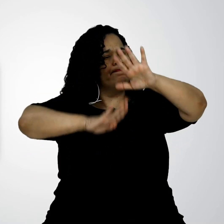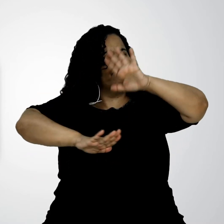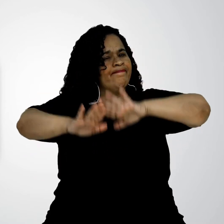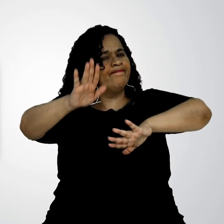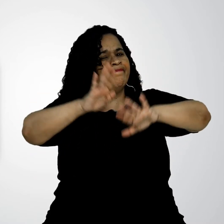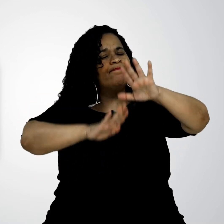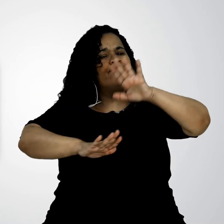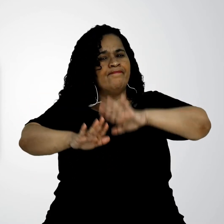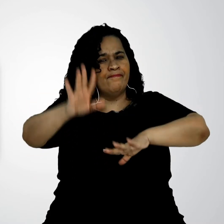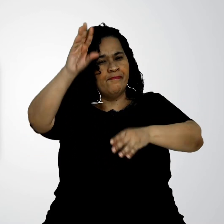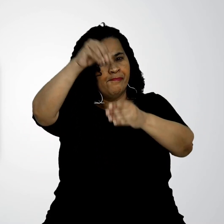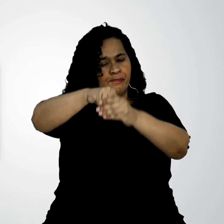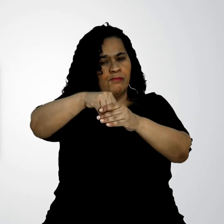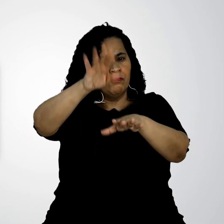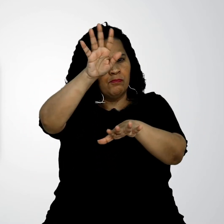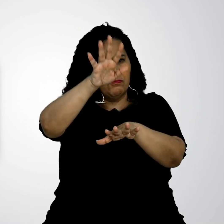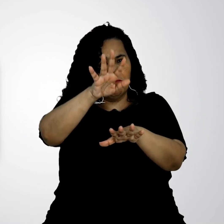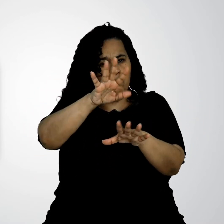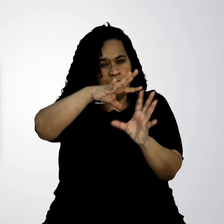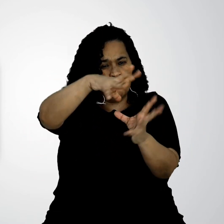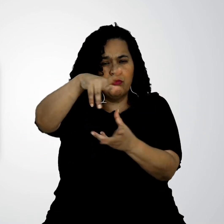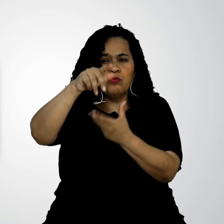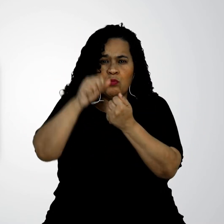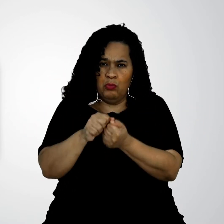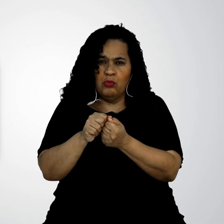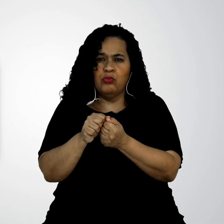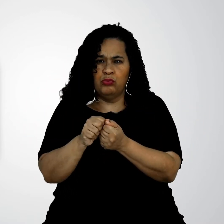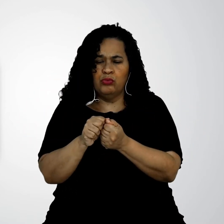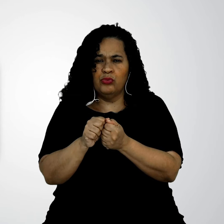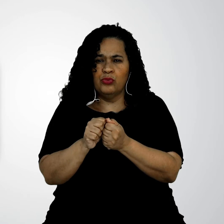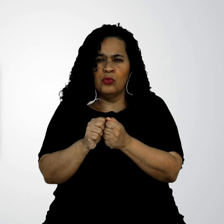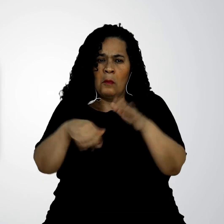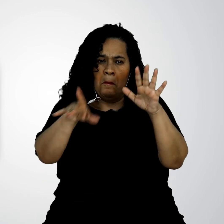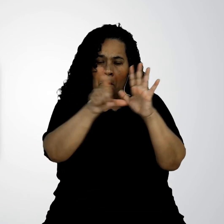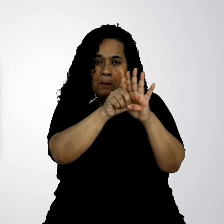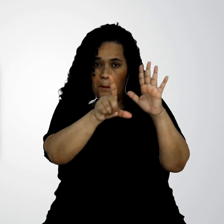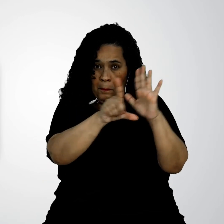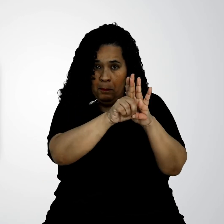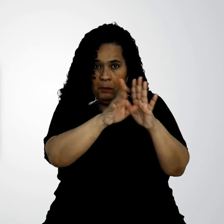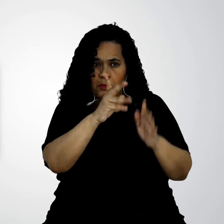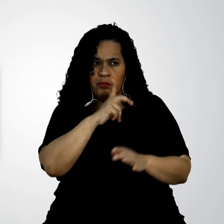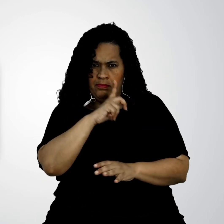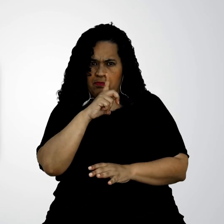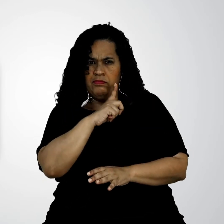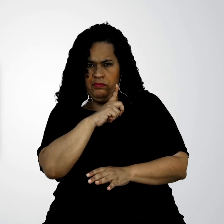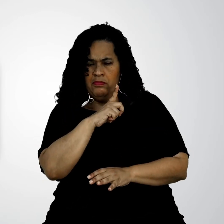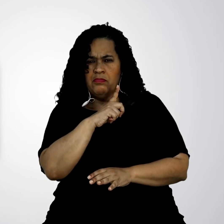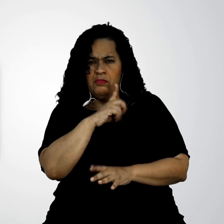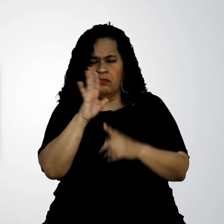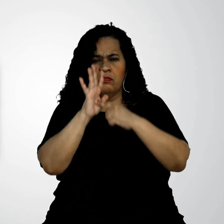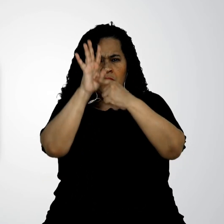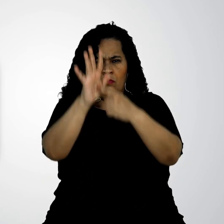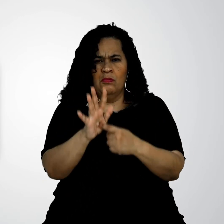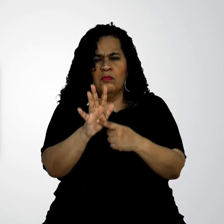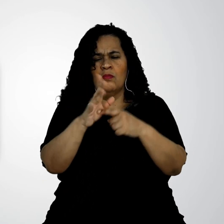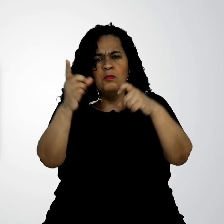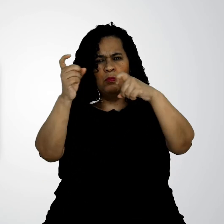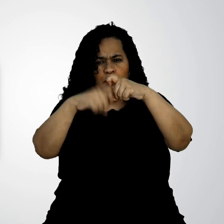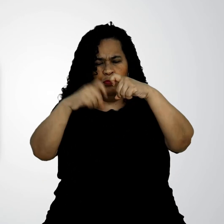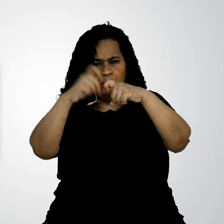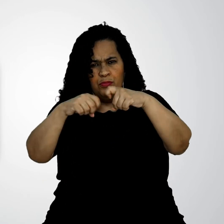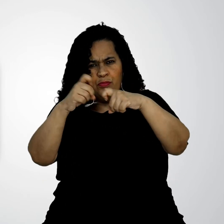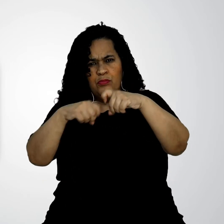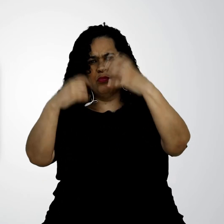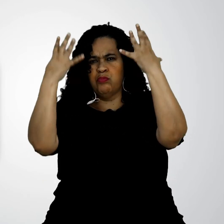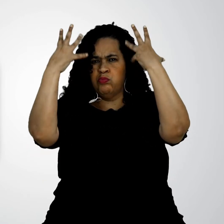inseridos, a homossexualidade não é crime, né? Existem leis a respeito da atitude sexual, então, com animais e